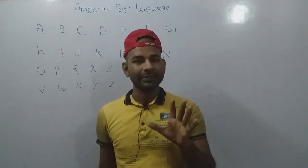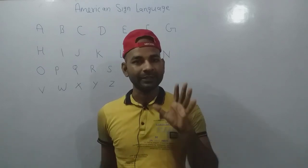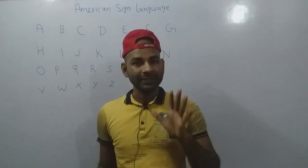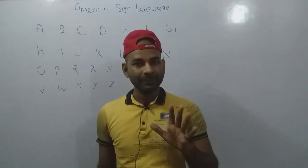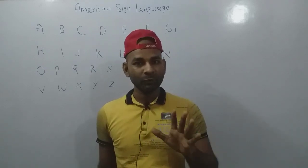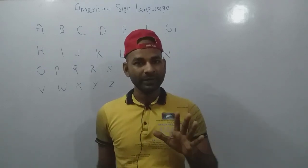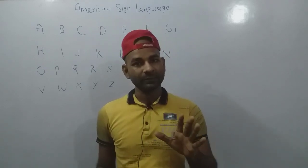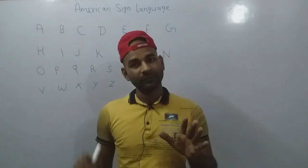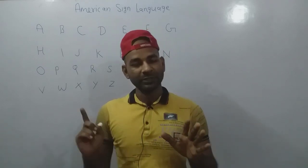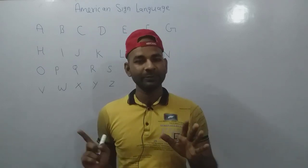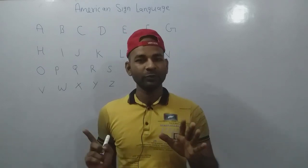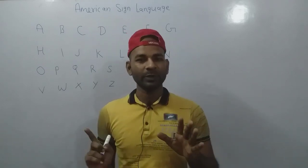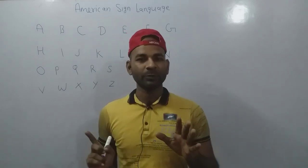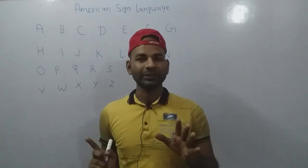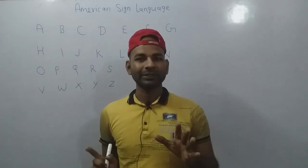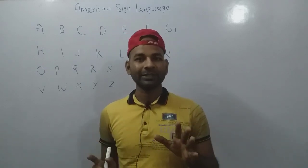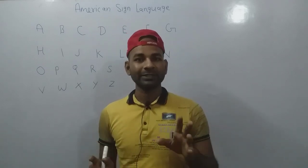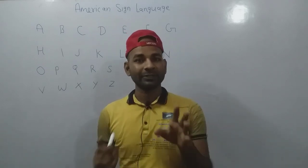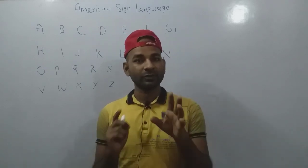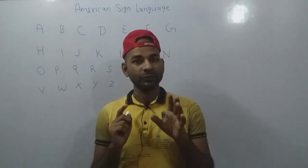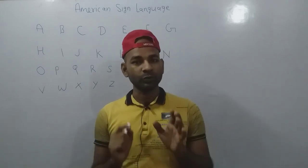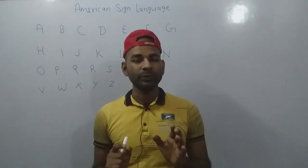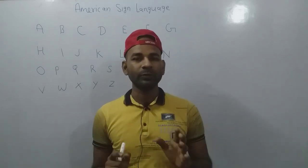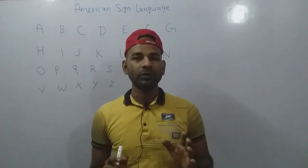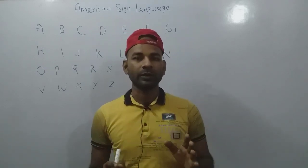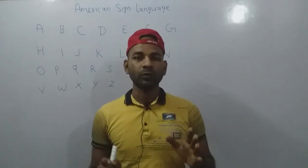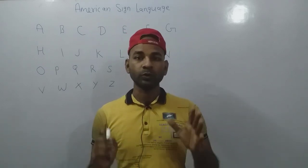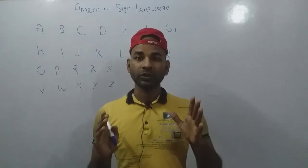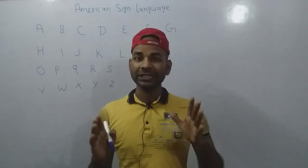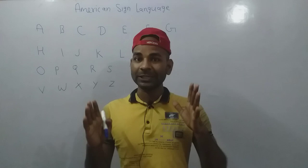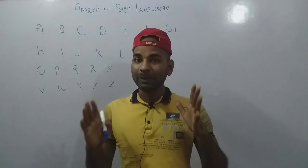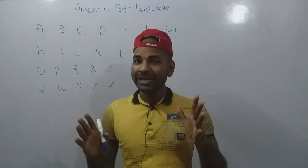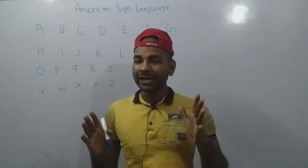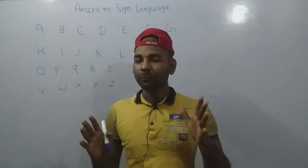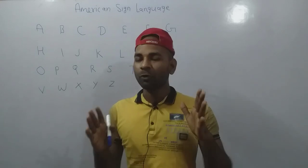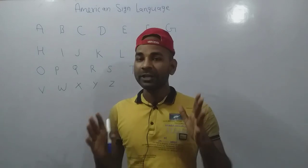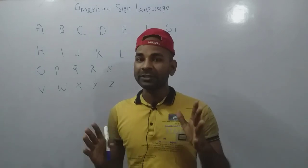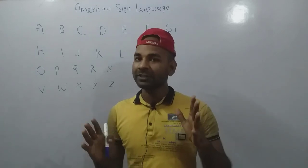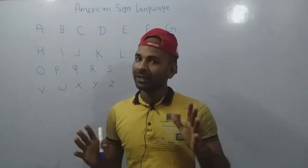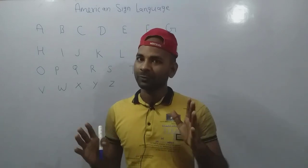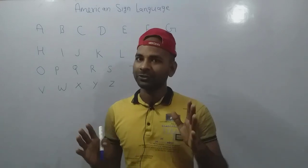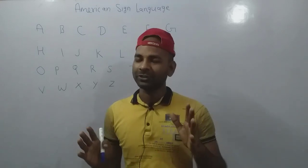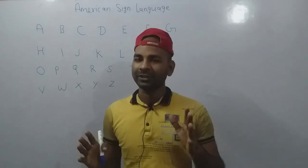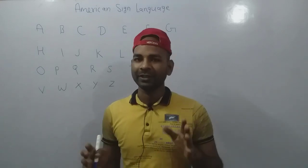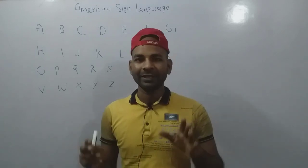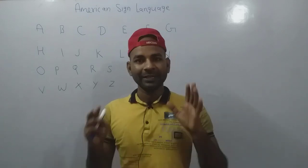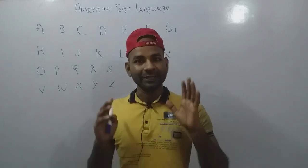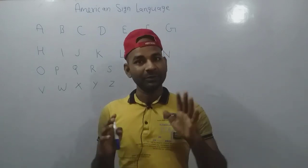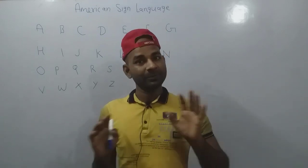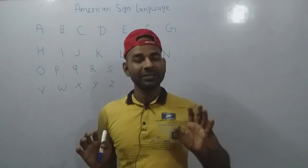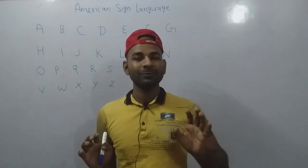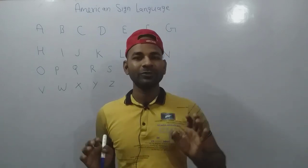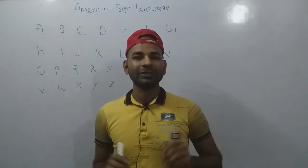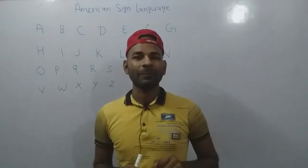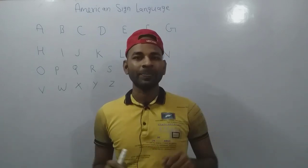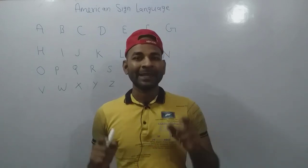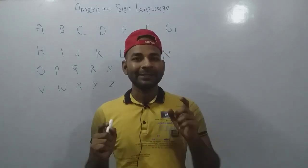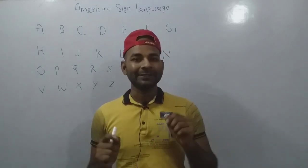याद है आपको, मैंने पिछली वीडियो में आपको बताया था कि जो भी बोलना हो उसकी स्पेलिंग आपको अच्छे से याद होनी चाहिए, तभी आप सही से बोल सकते हो। जैसे